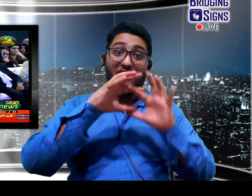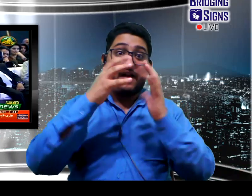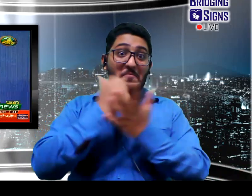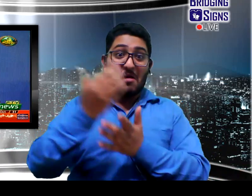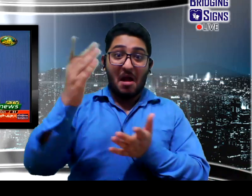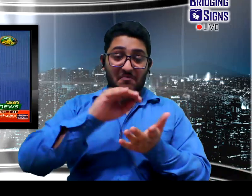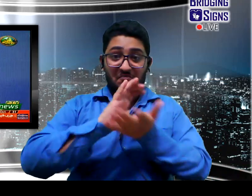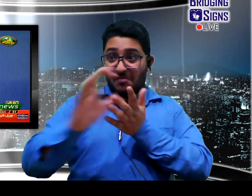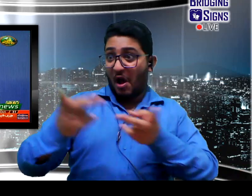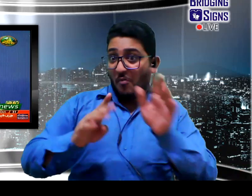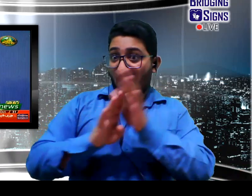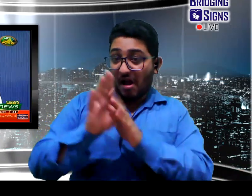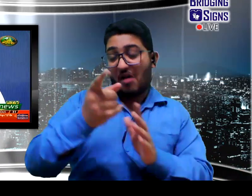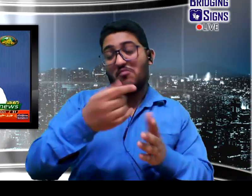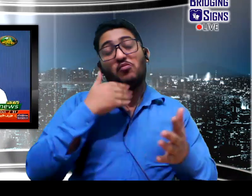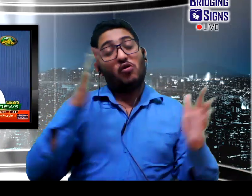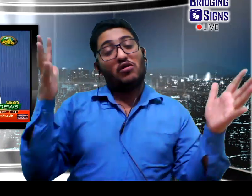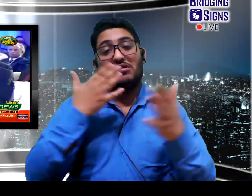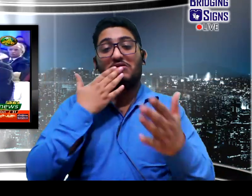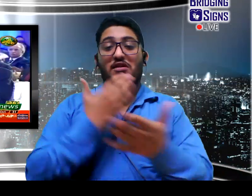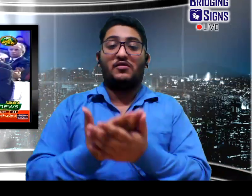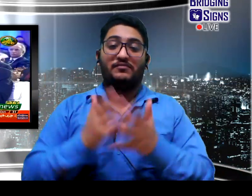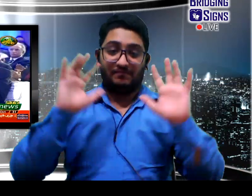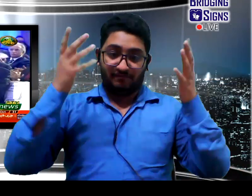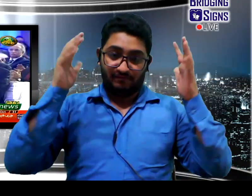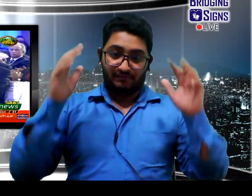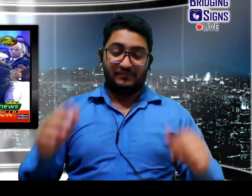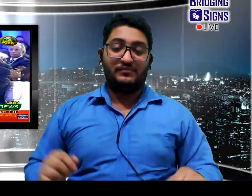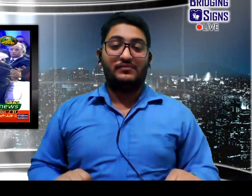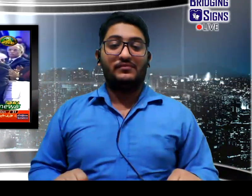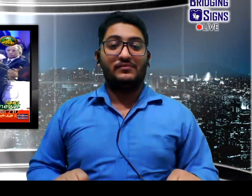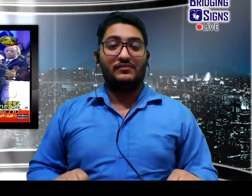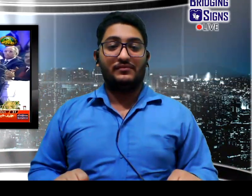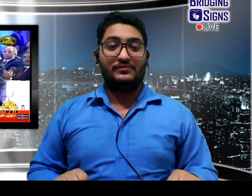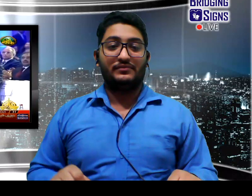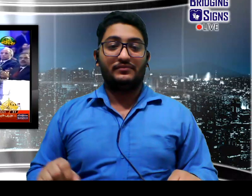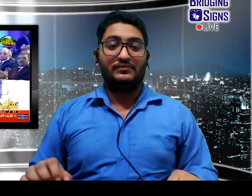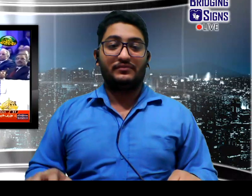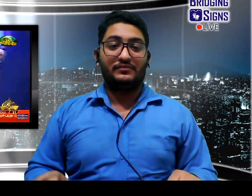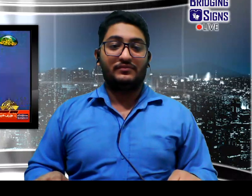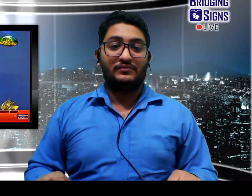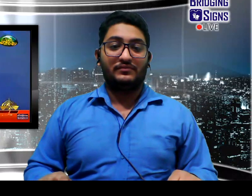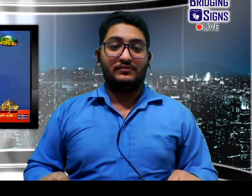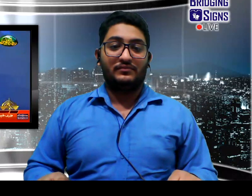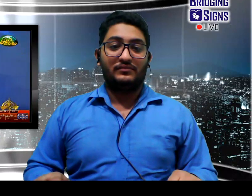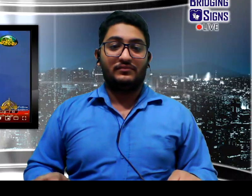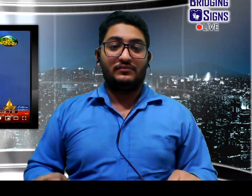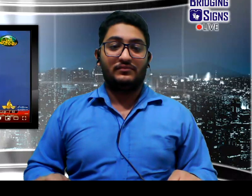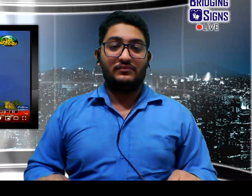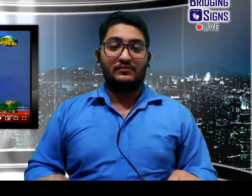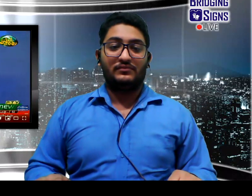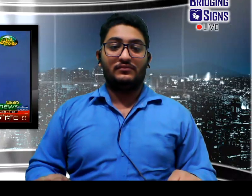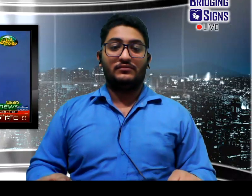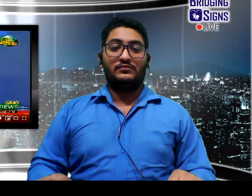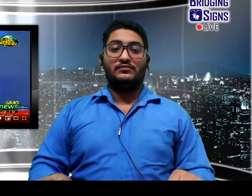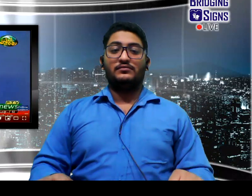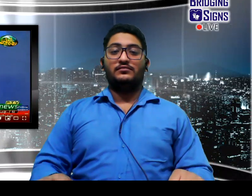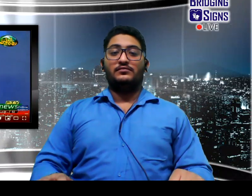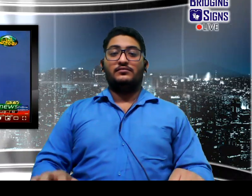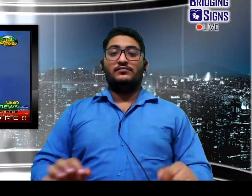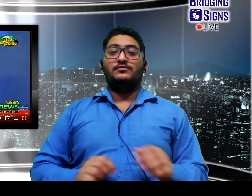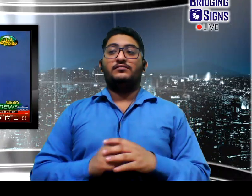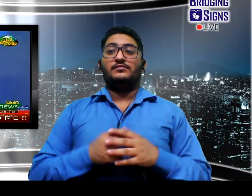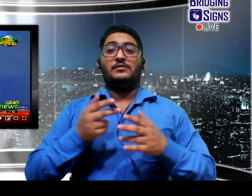you've been very supportive to us. Thank you very much. वज़ीर-ए-आज़म इमरान